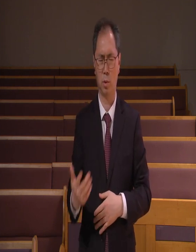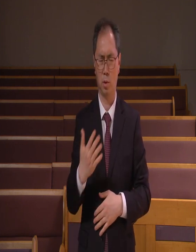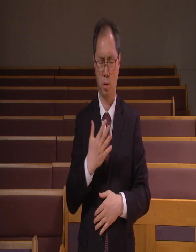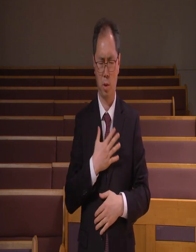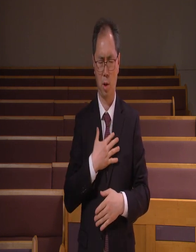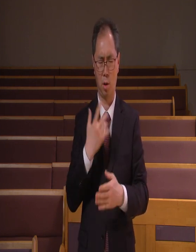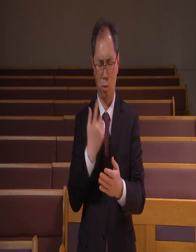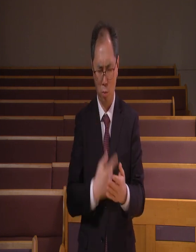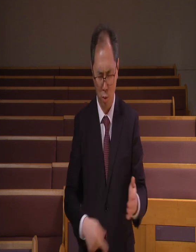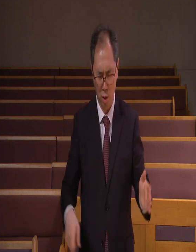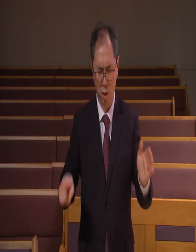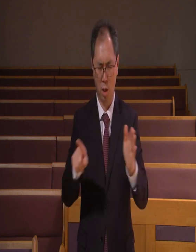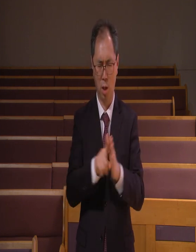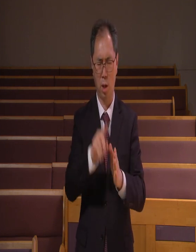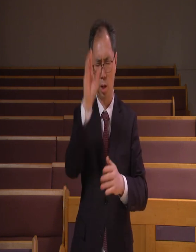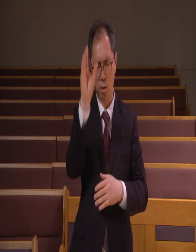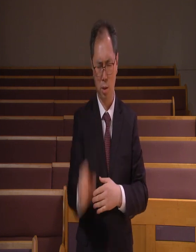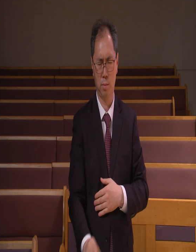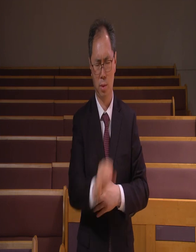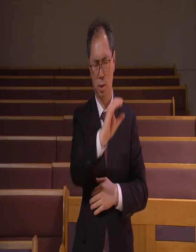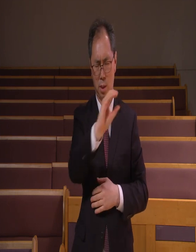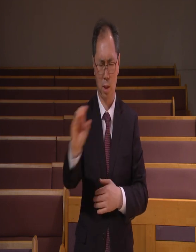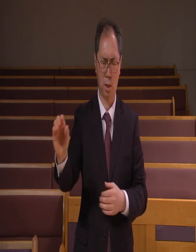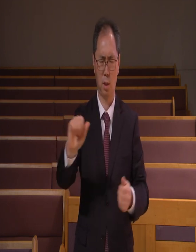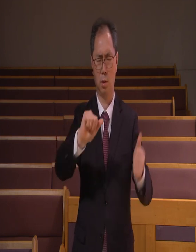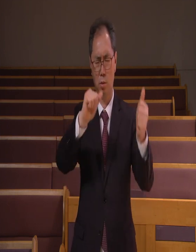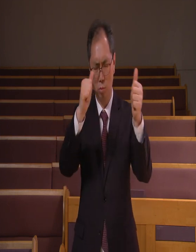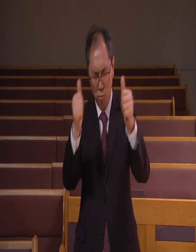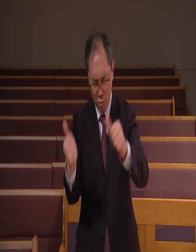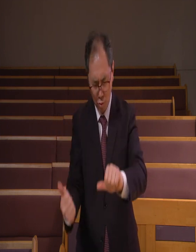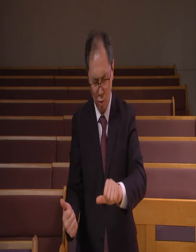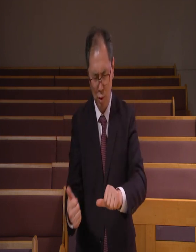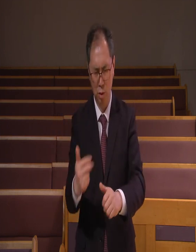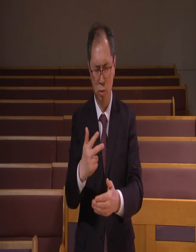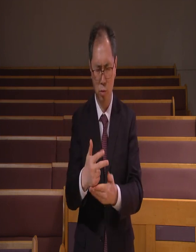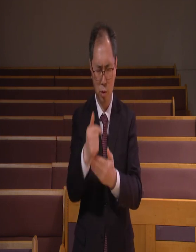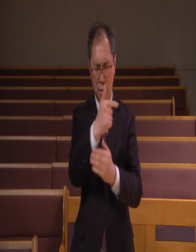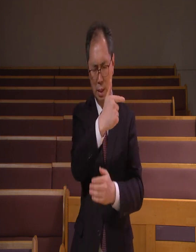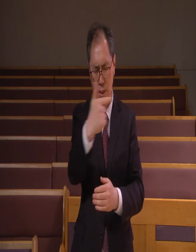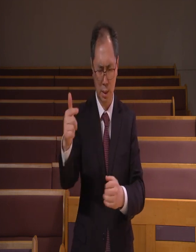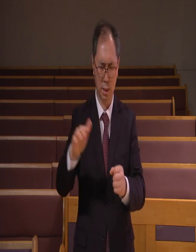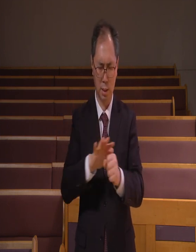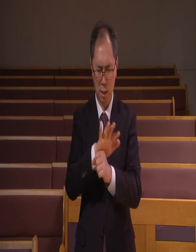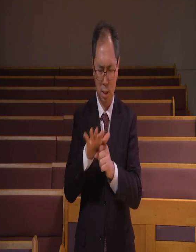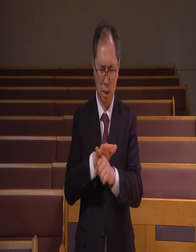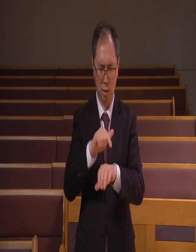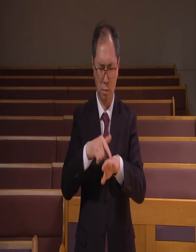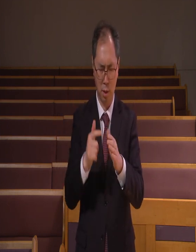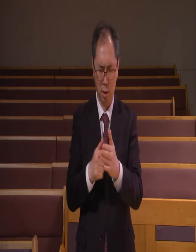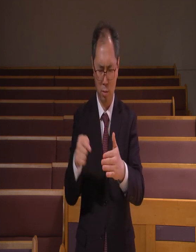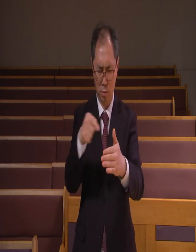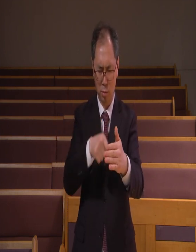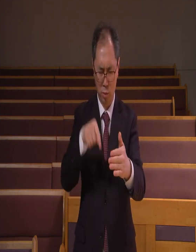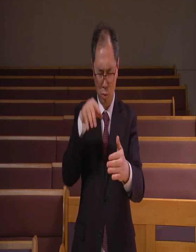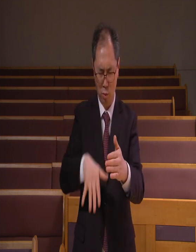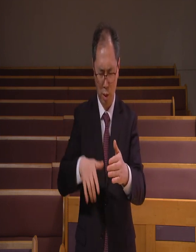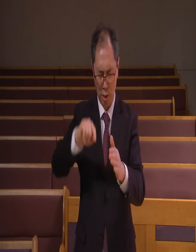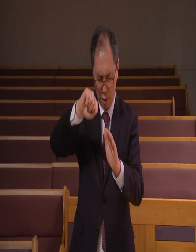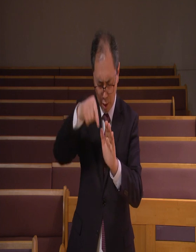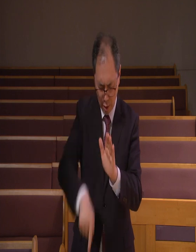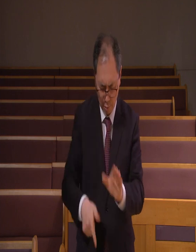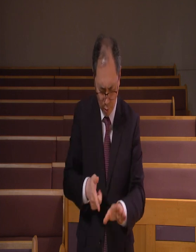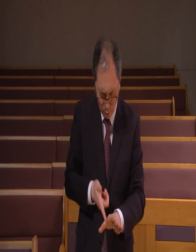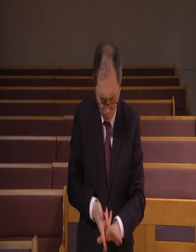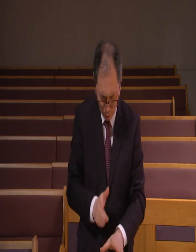위해 십자가에서 죽으신 그 주님의 크신 사랑을 가슴 깊이 새기며